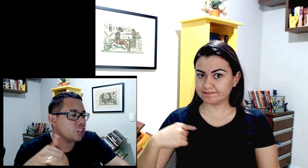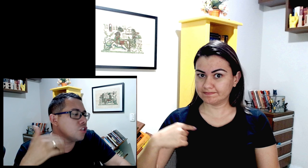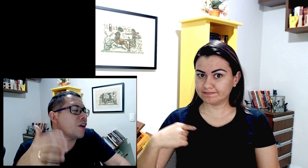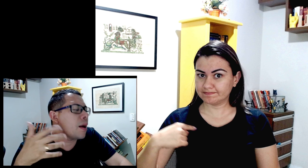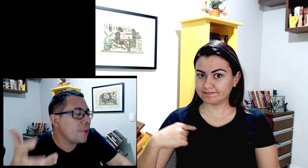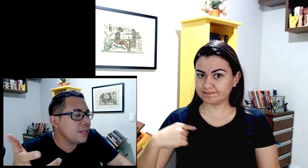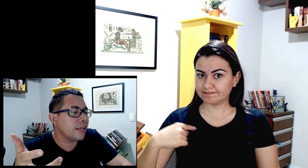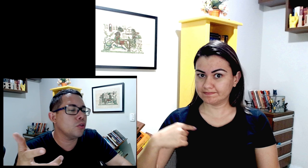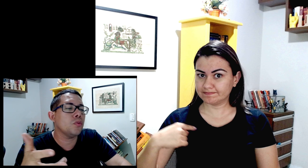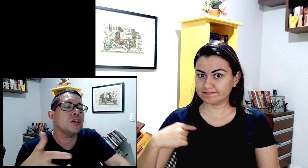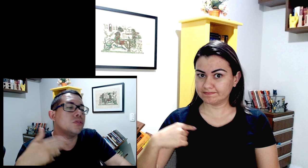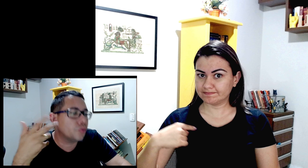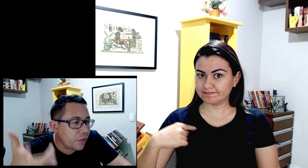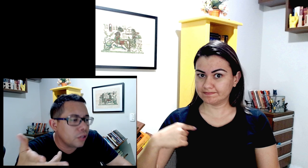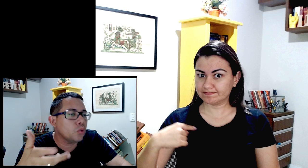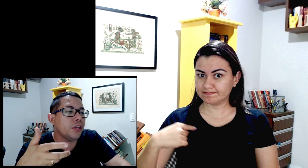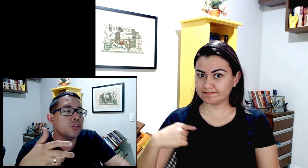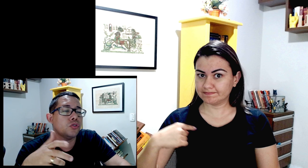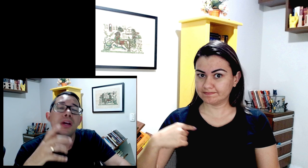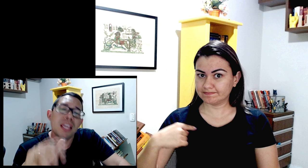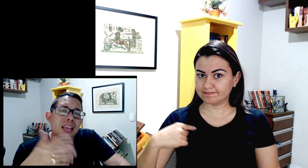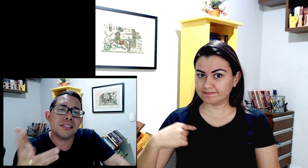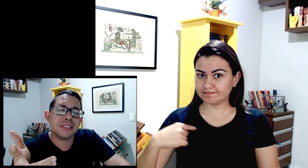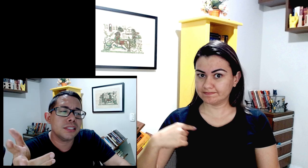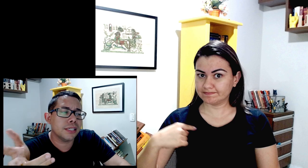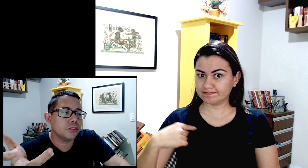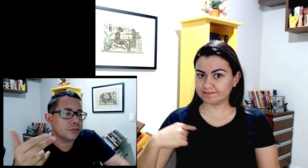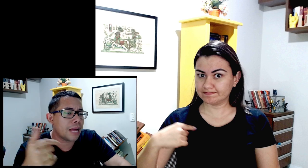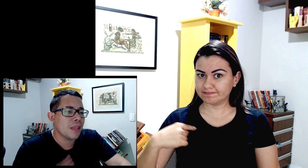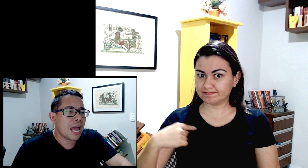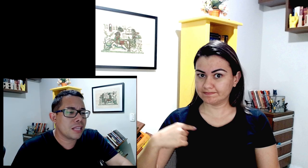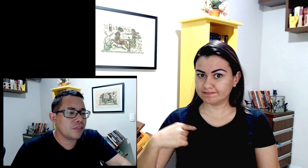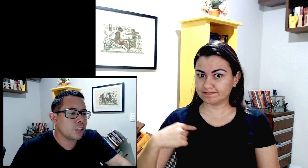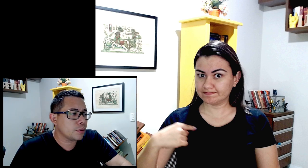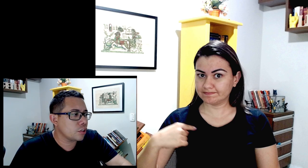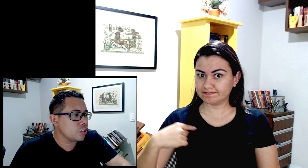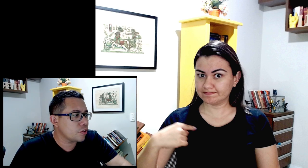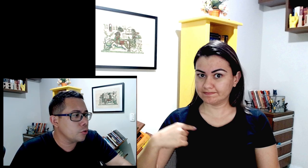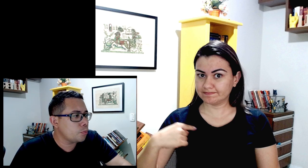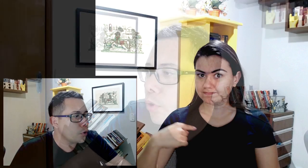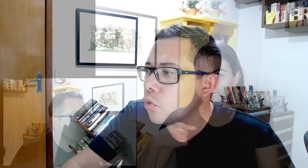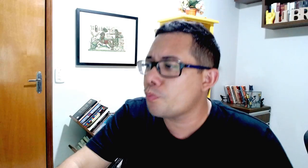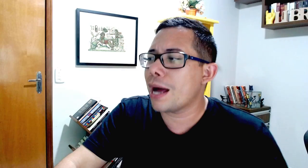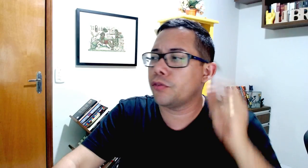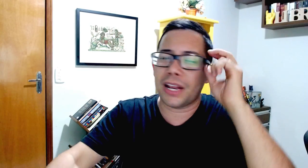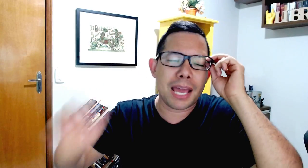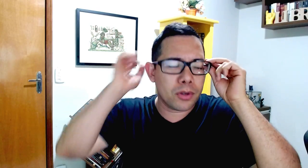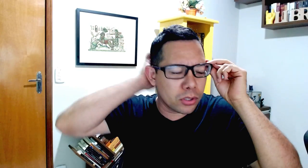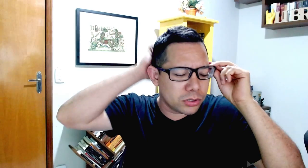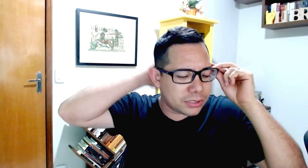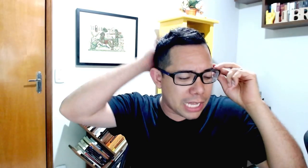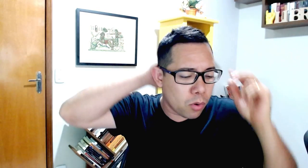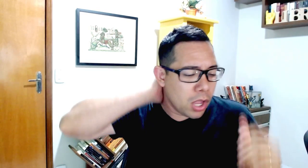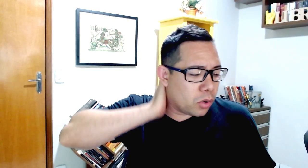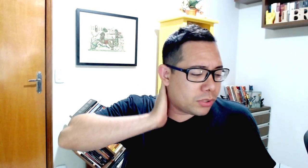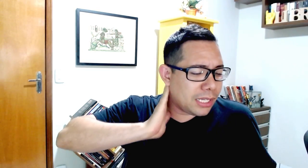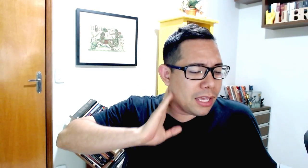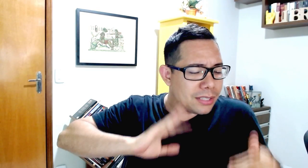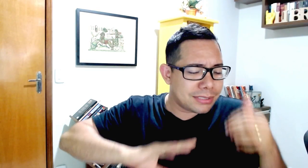bastante então a gente vai aprendendo isso vendo isso e exercitando tá Às vezes pessoal a gente foi muito preocupado falar ai meu Deus do céu eu tenho que